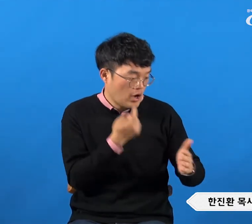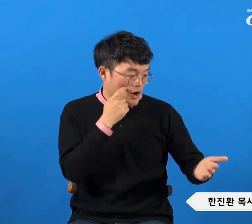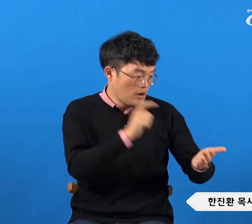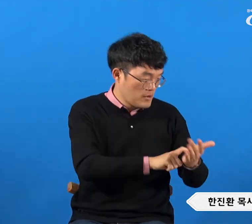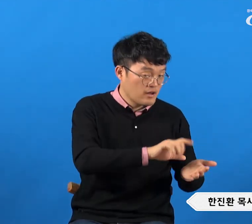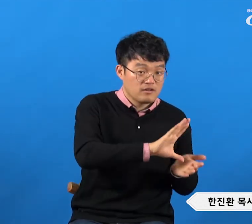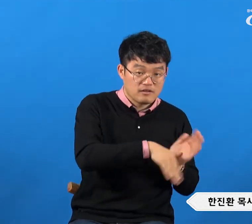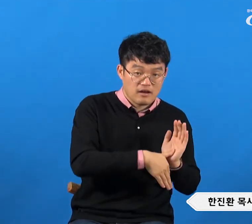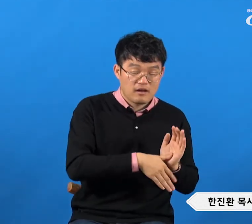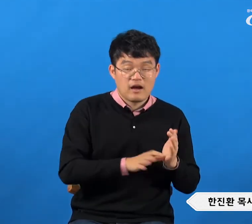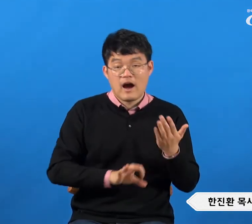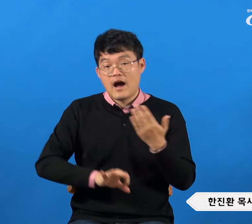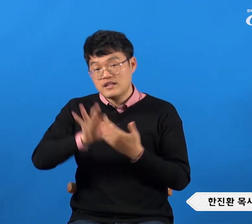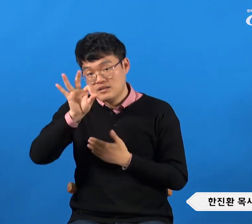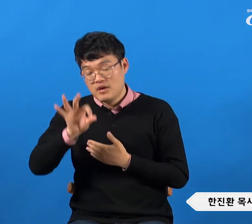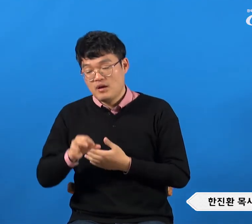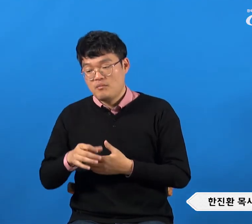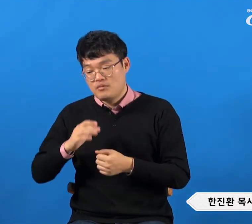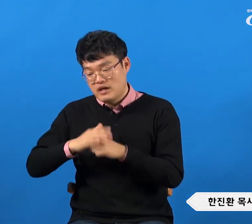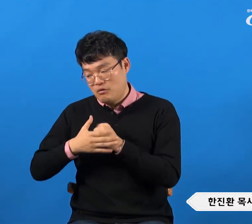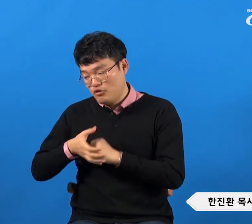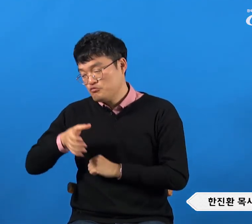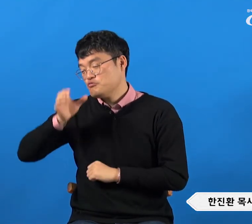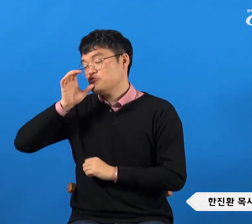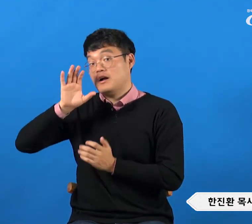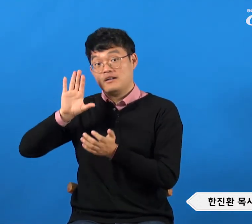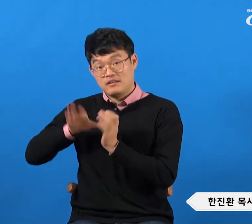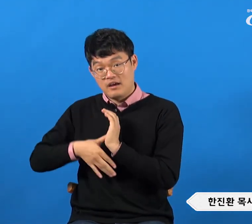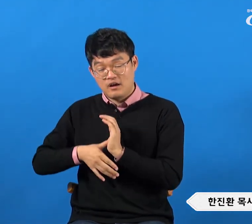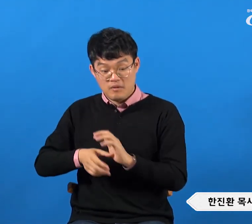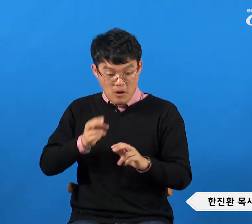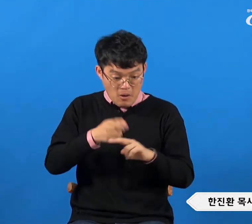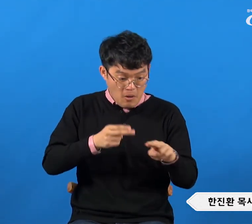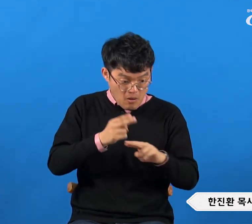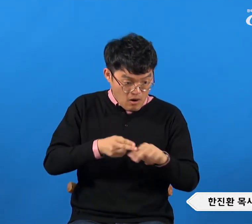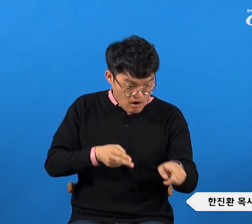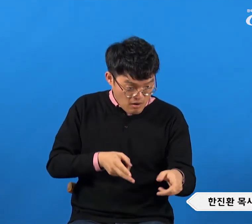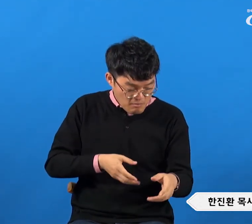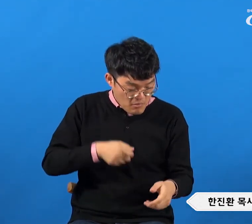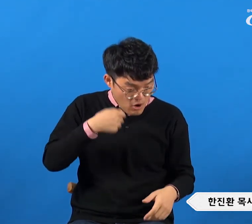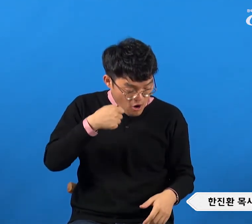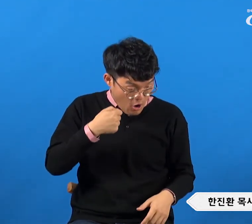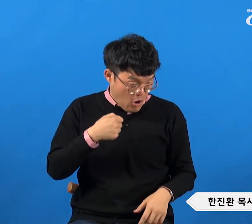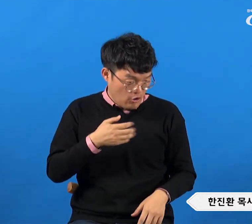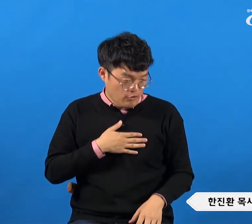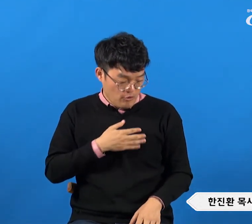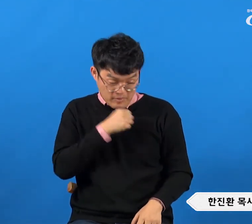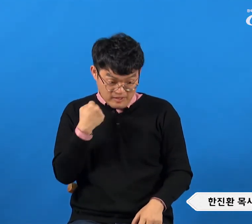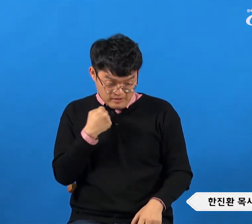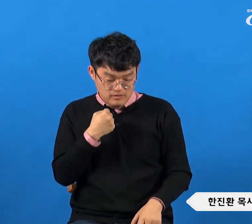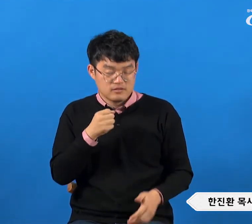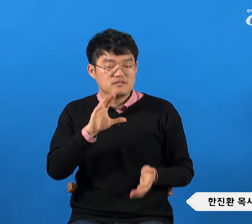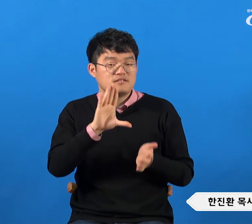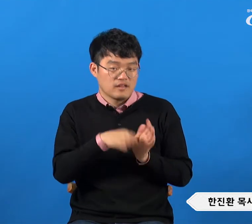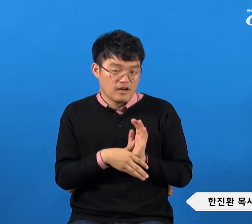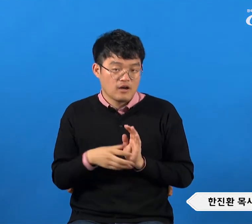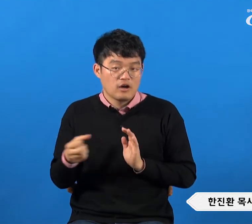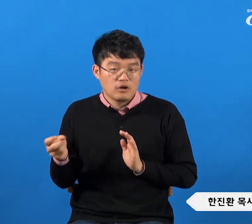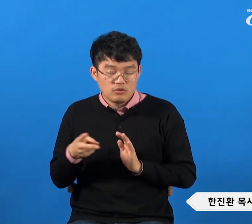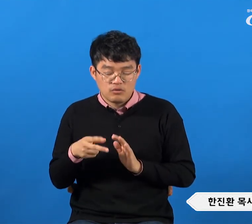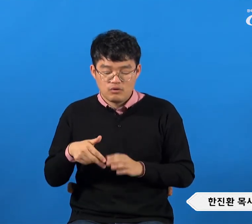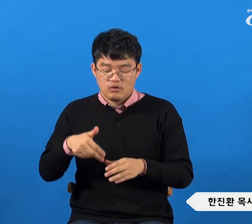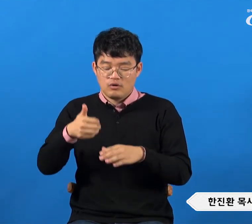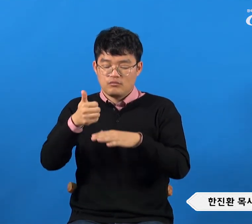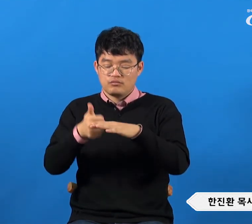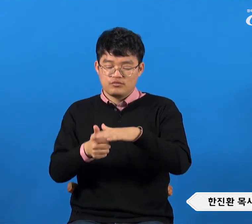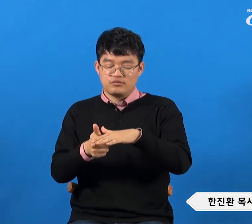때, 음식을 만들고 이게 정말 내가 만든 거야 하는 생각이 들 때, 반신욕을 하는데 땀이